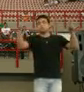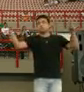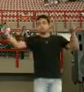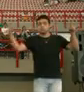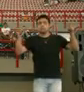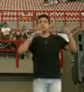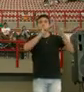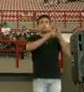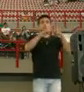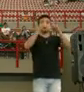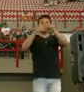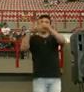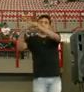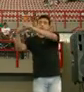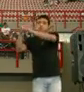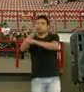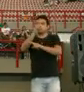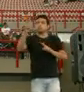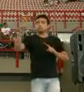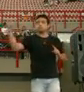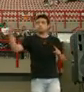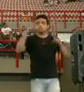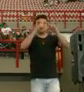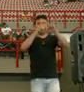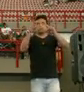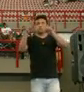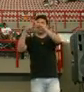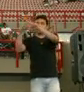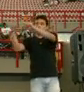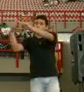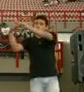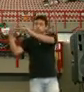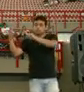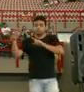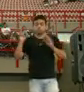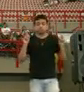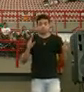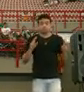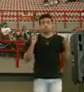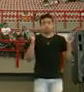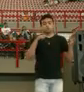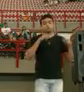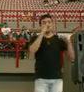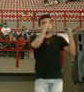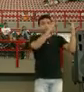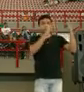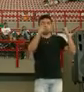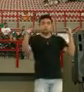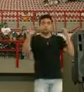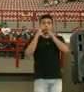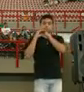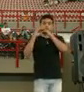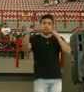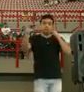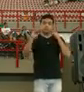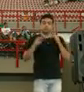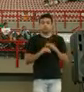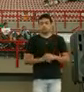de todos os outros, pessoal? Também tinha que ser multiplicado por 5, para que a proporção